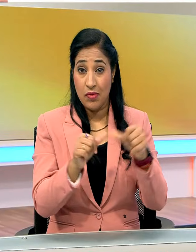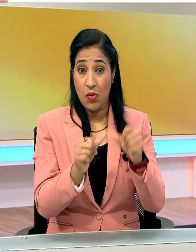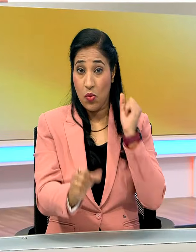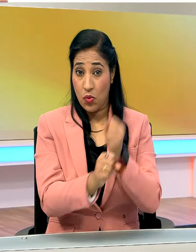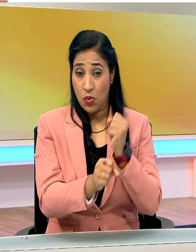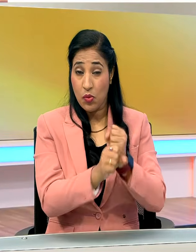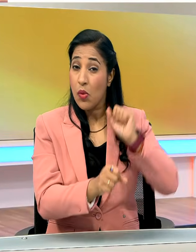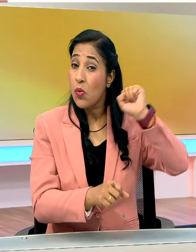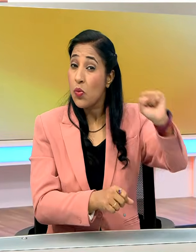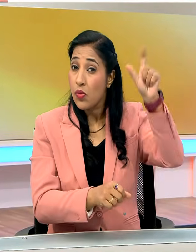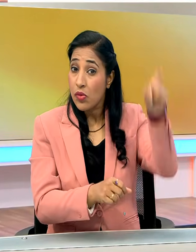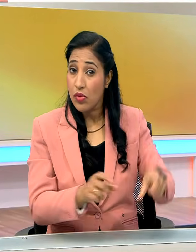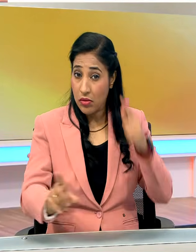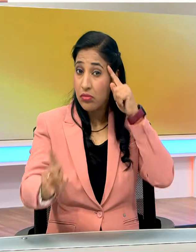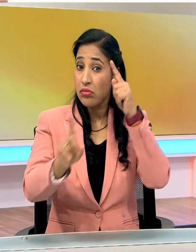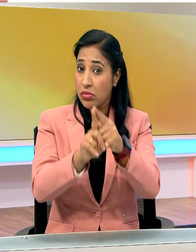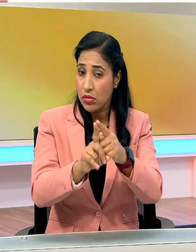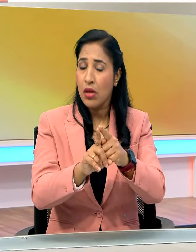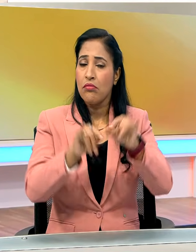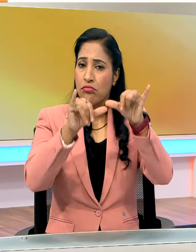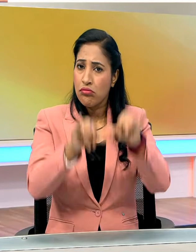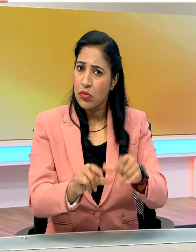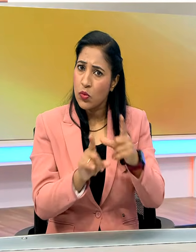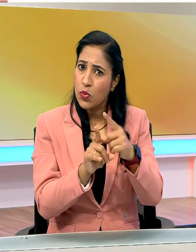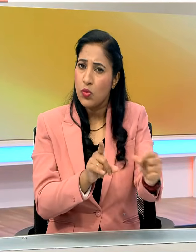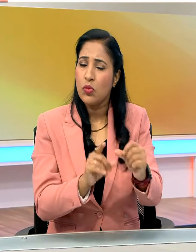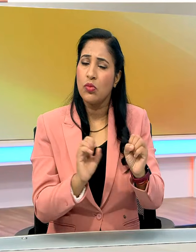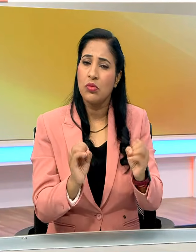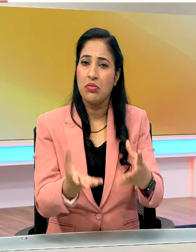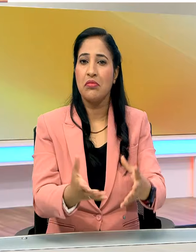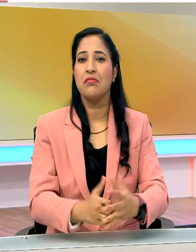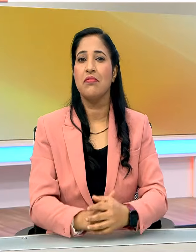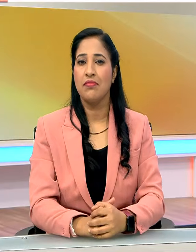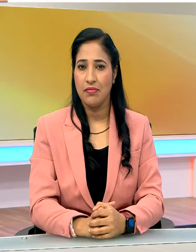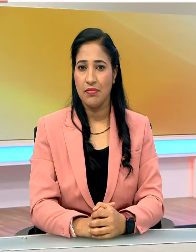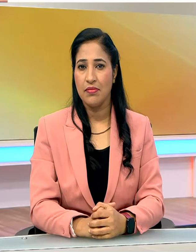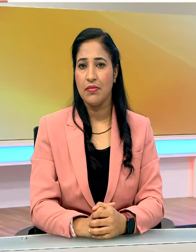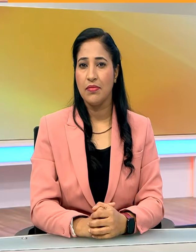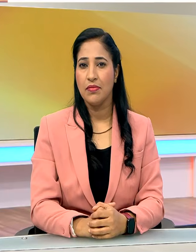को धरातल में उतारने का काम कर रही है।